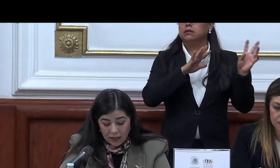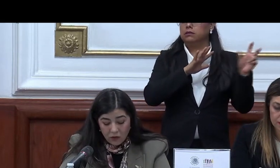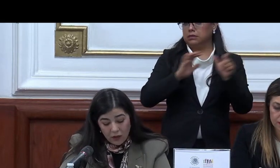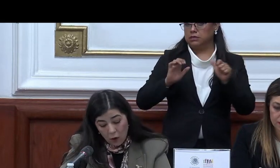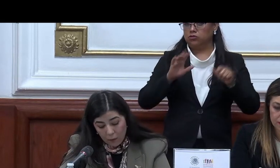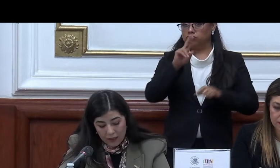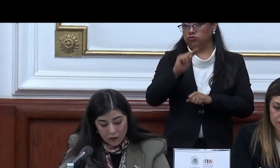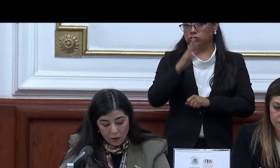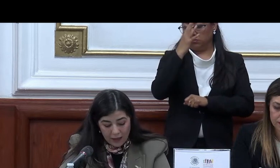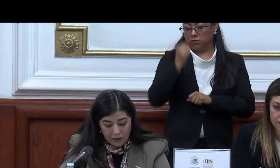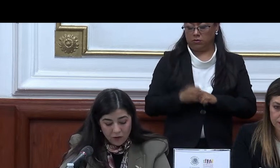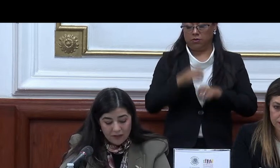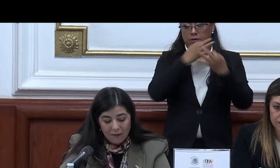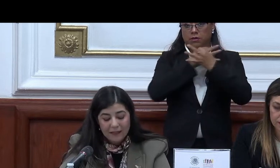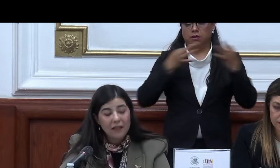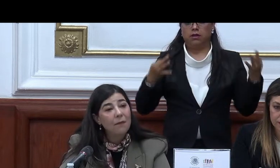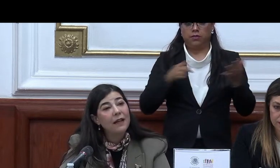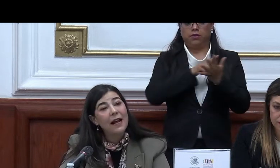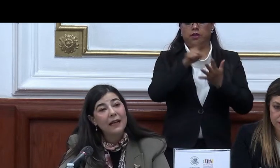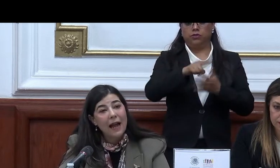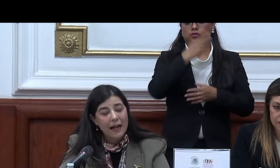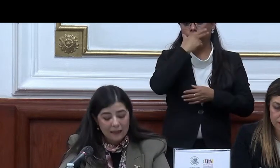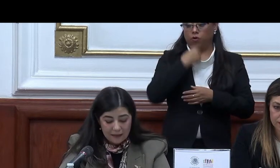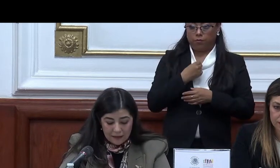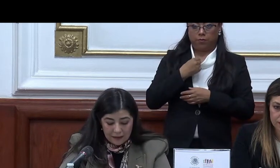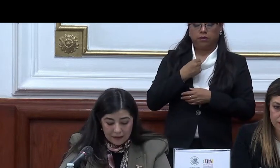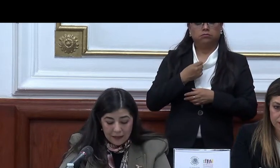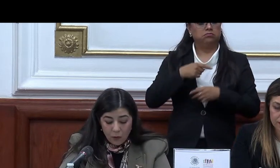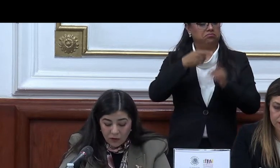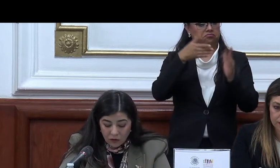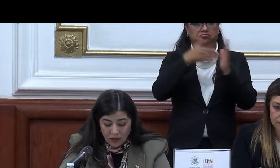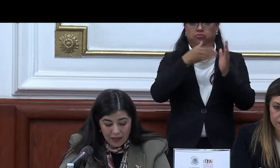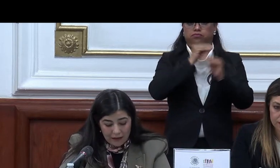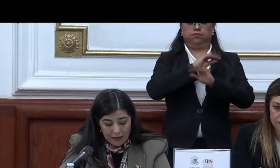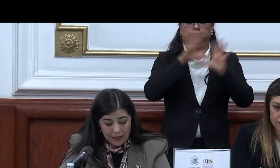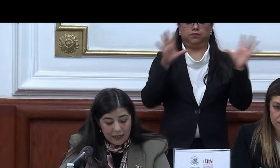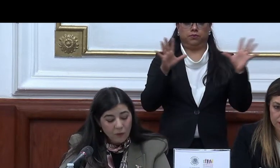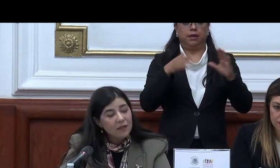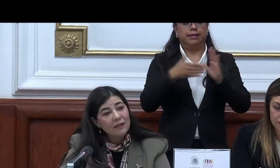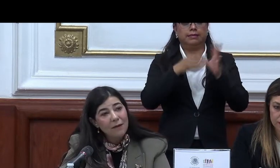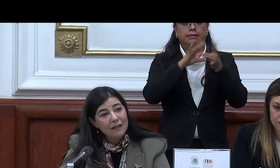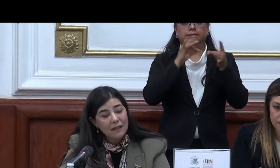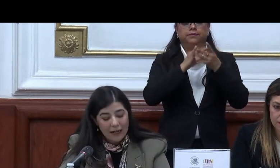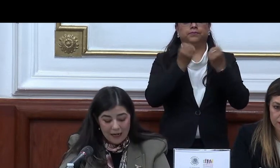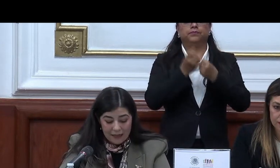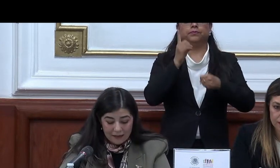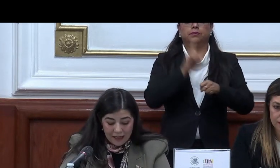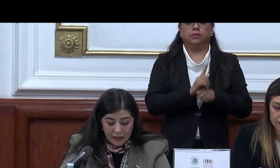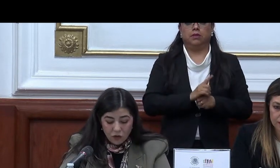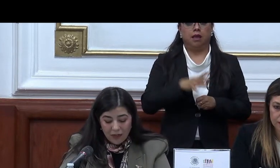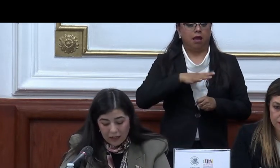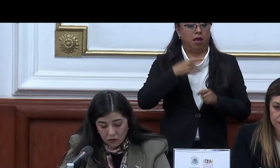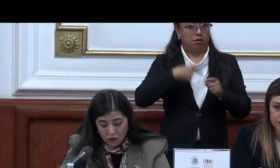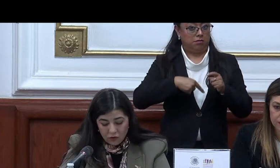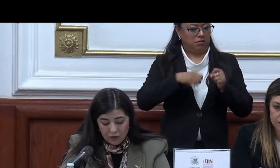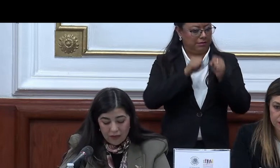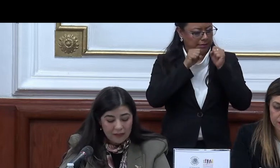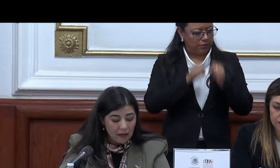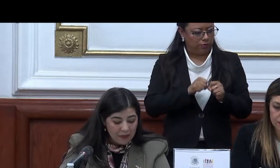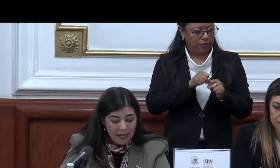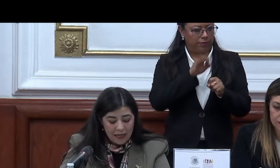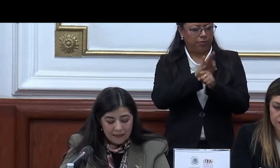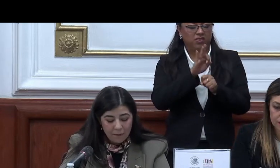los Derechos del Hombre y del Ciudadano, se establecía de manera clara que una sociedad en la que no está establecida la garantía de los derechos